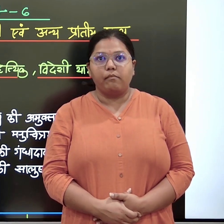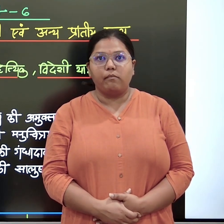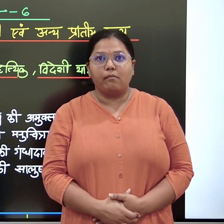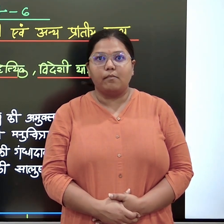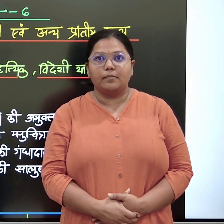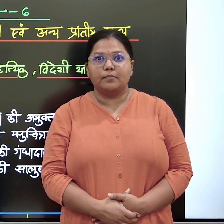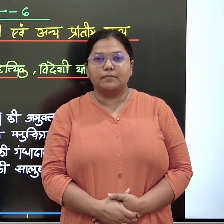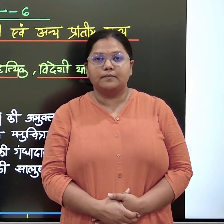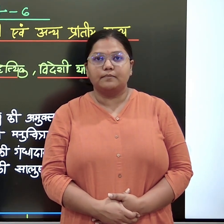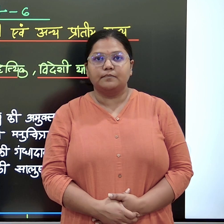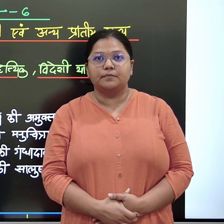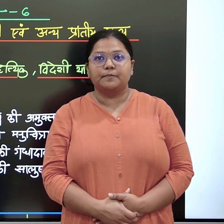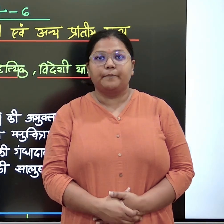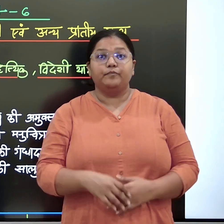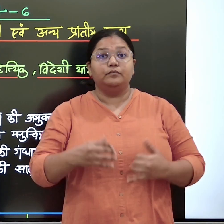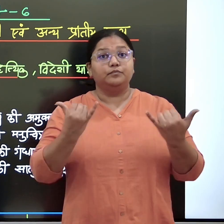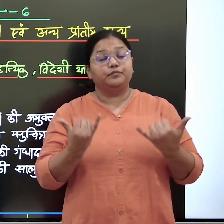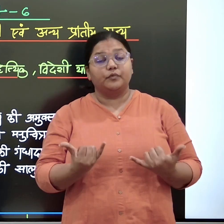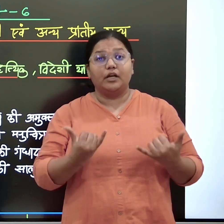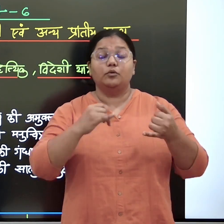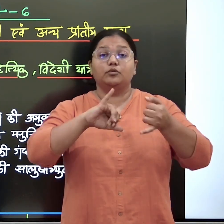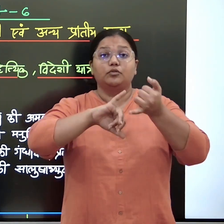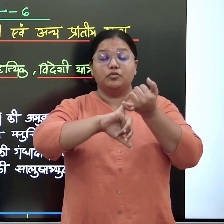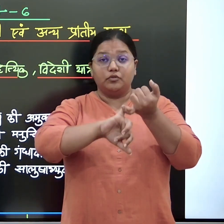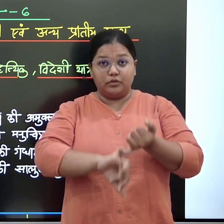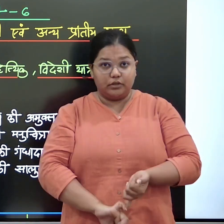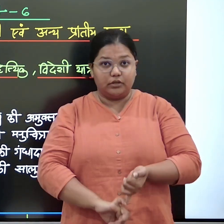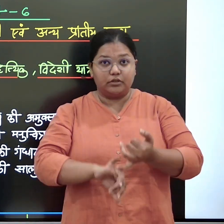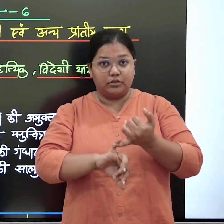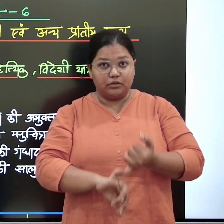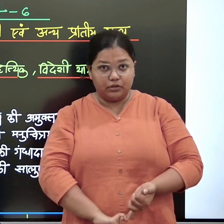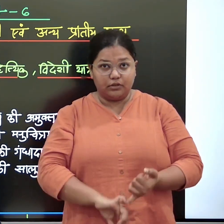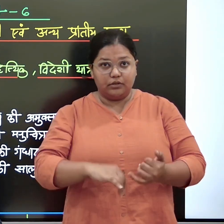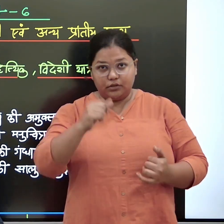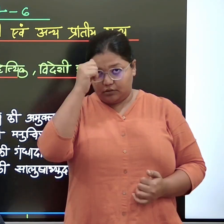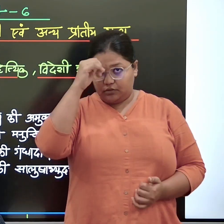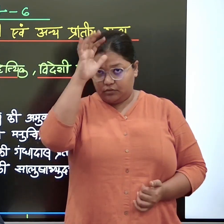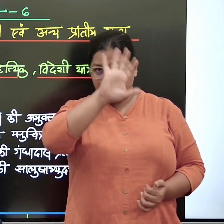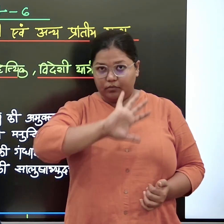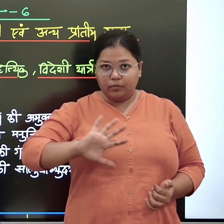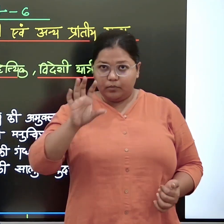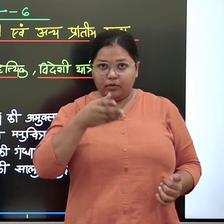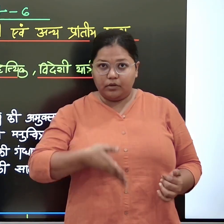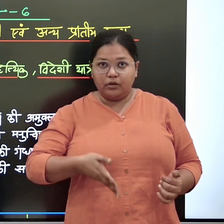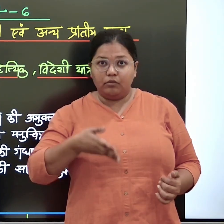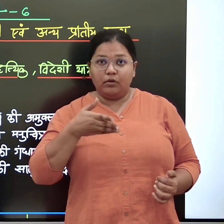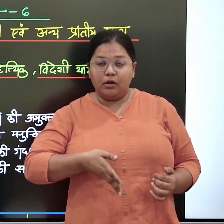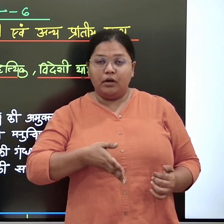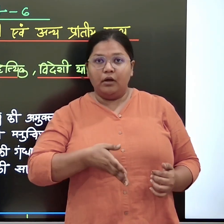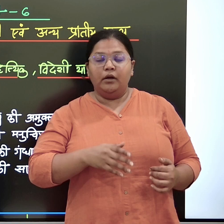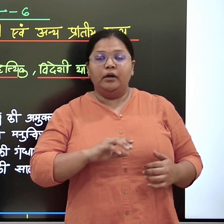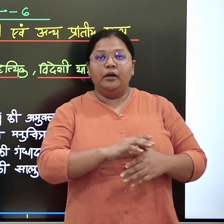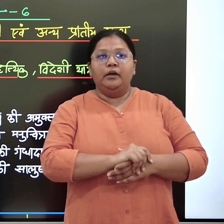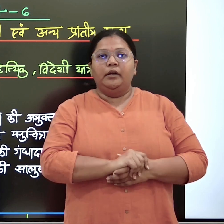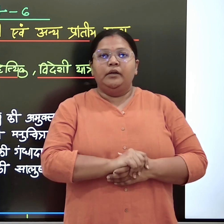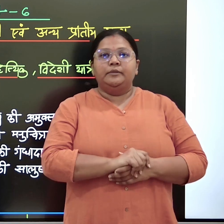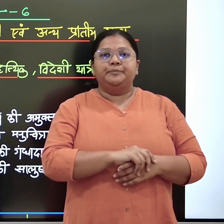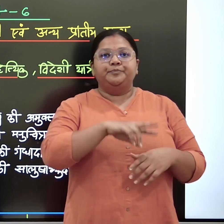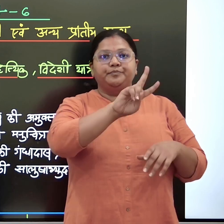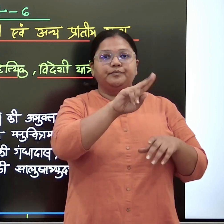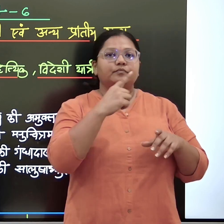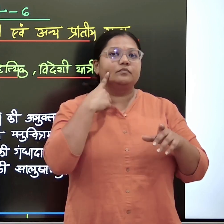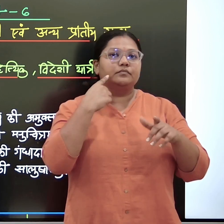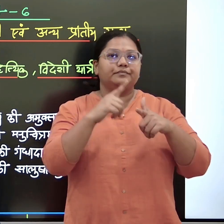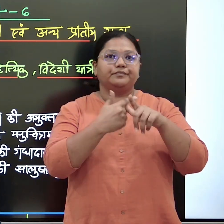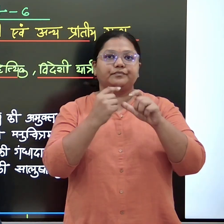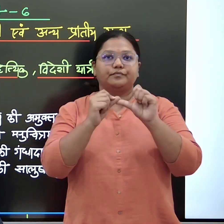दक्षिण भारत में भी विजयनगर और बहमनी साम्राज्य जो है वो उदय में आया। क्यों, एक छोटी सी मैं कहानी बताती